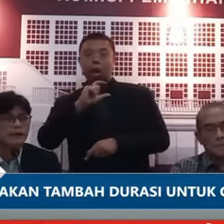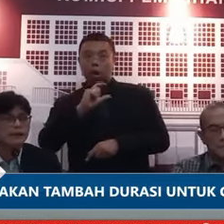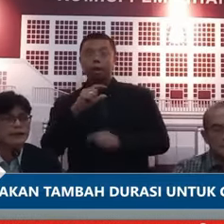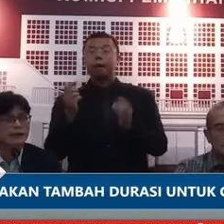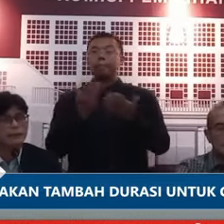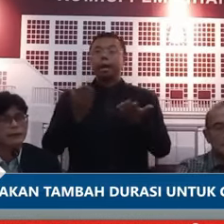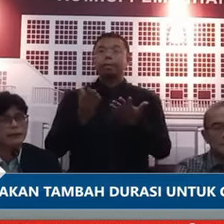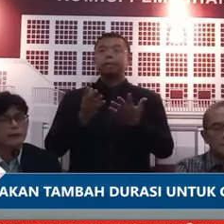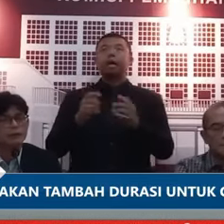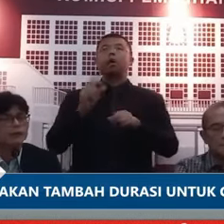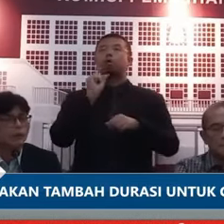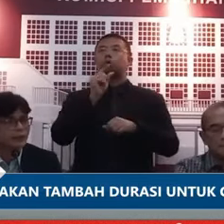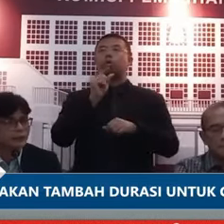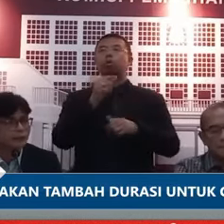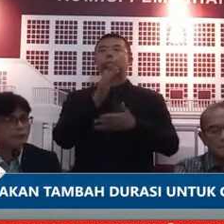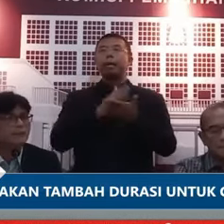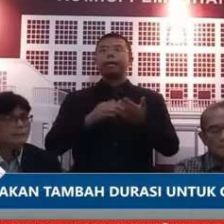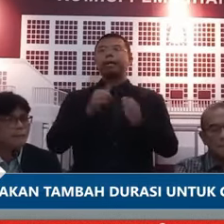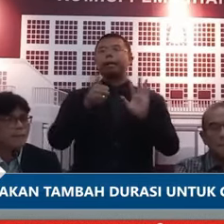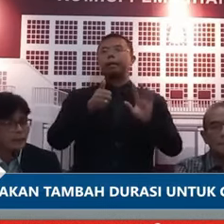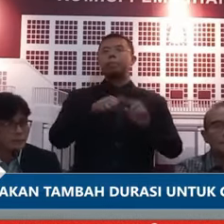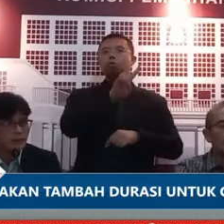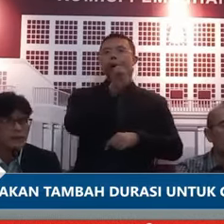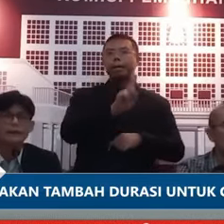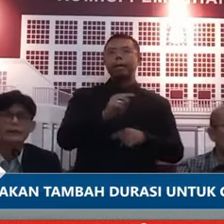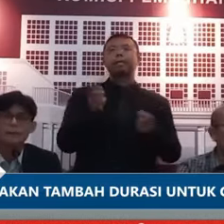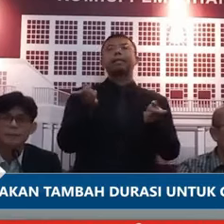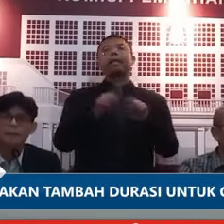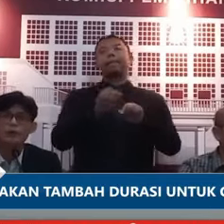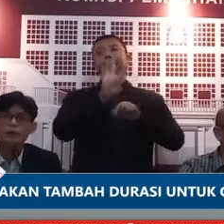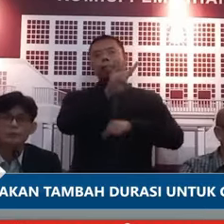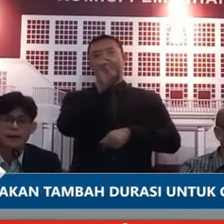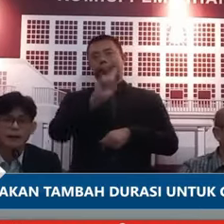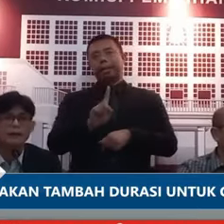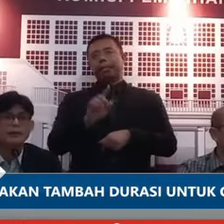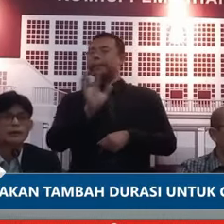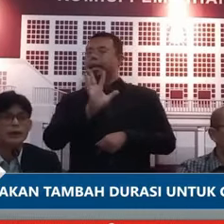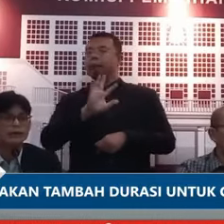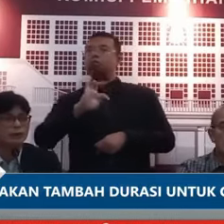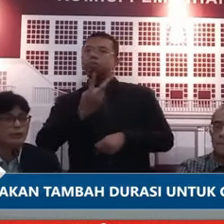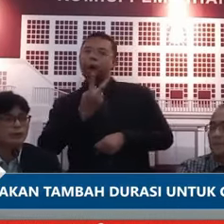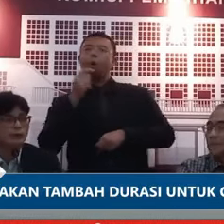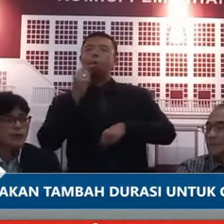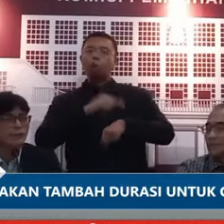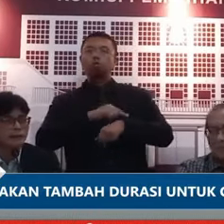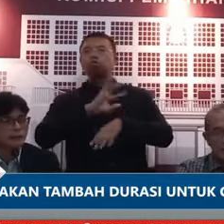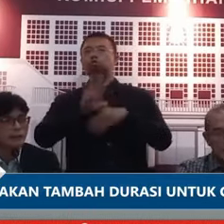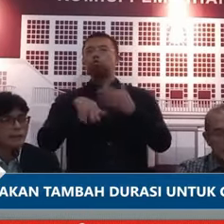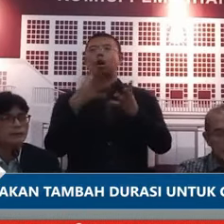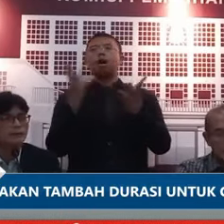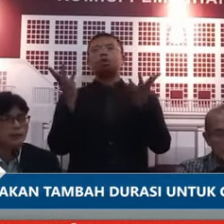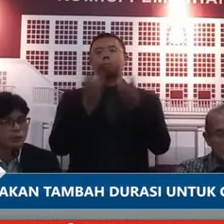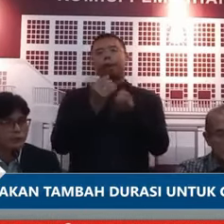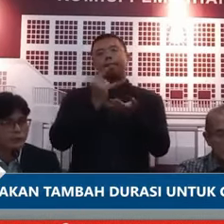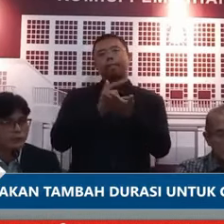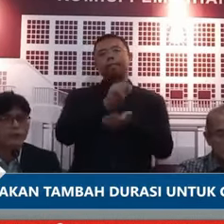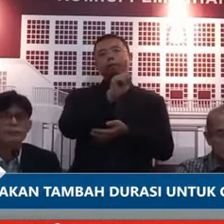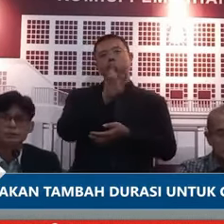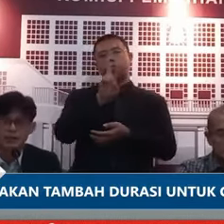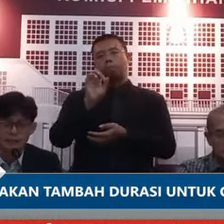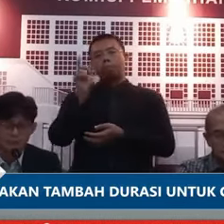tinggi. Berdasarkan data KPU RI, tayangan debat telah menjangkau 394 juta penonton atau rata-rata ada lebih dari